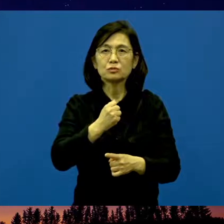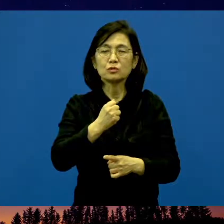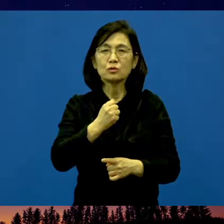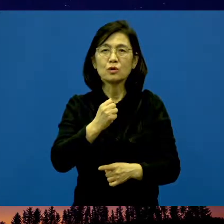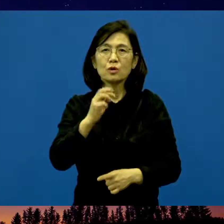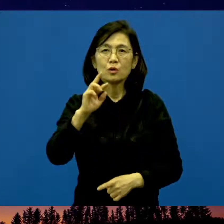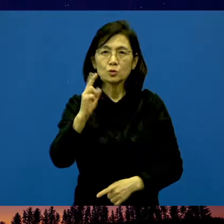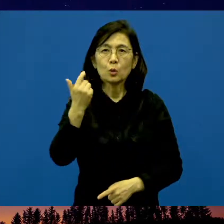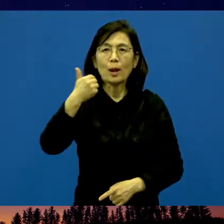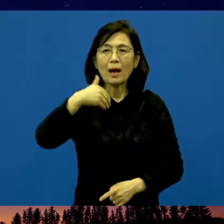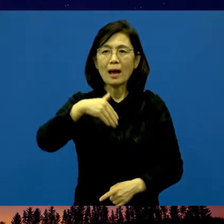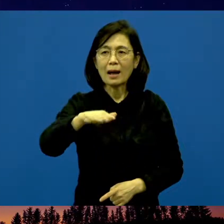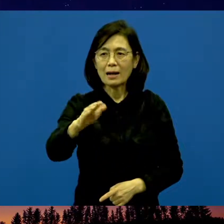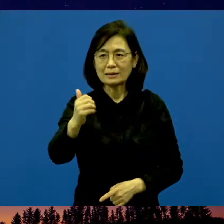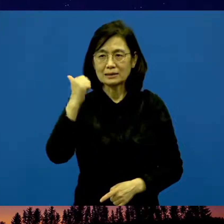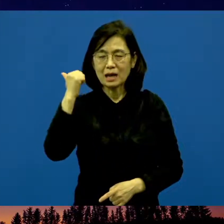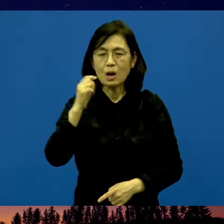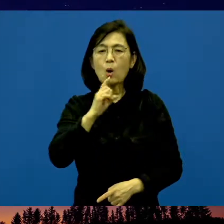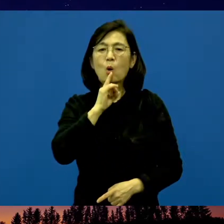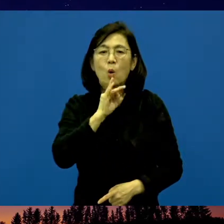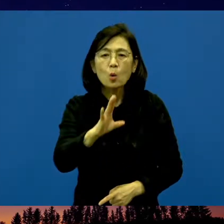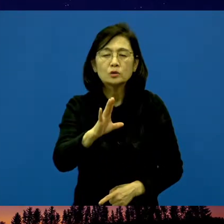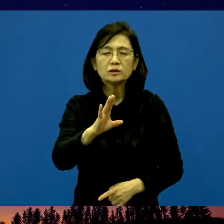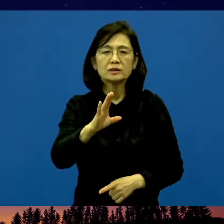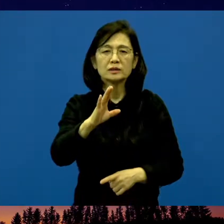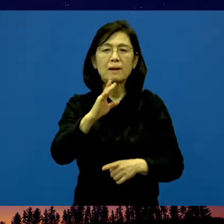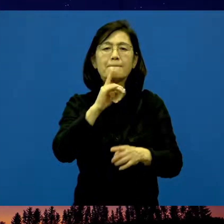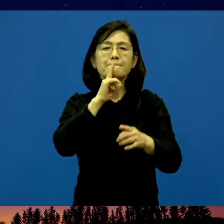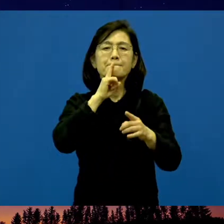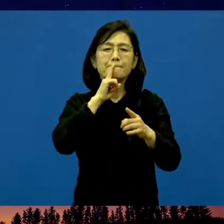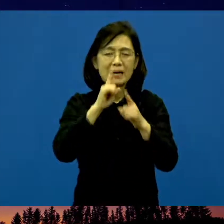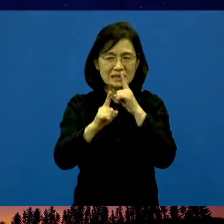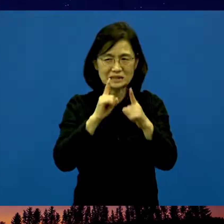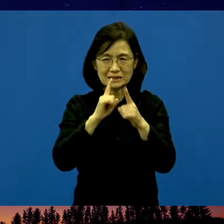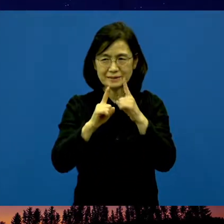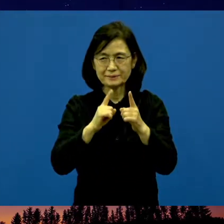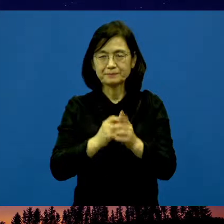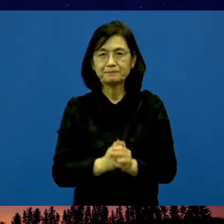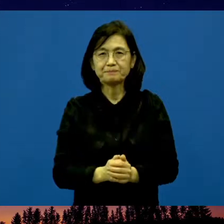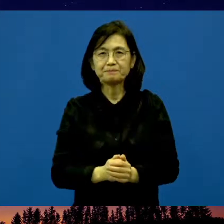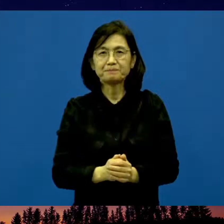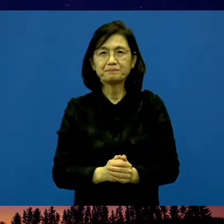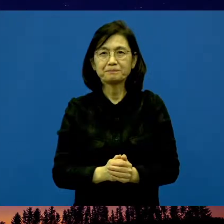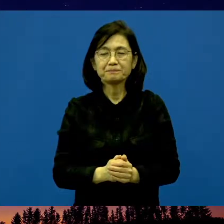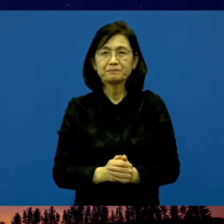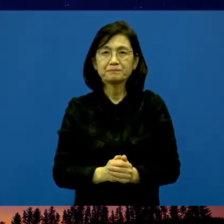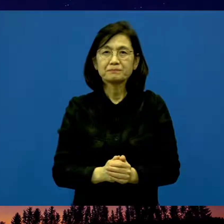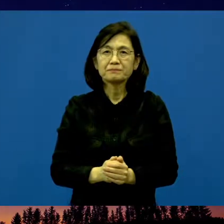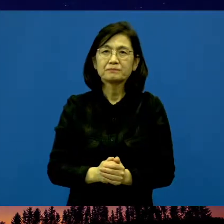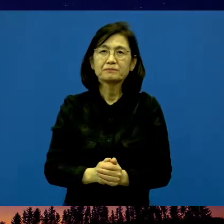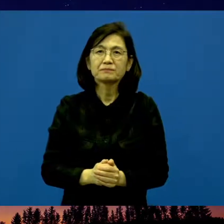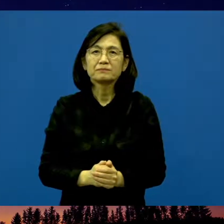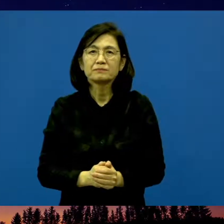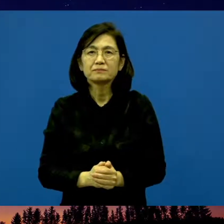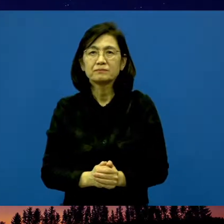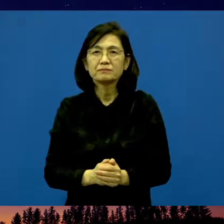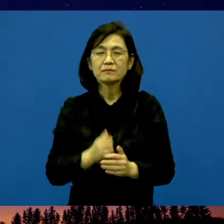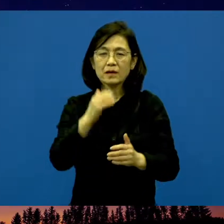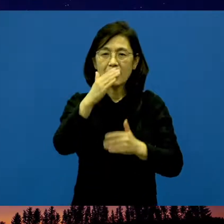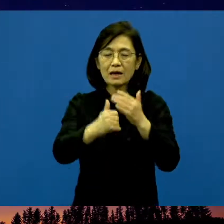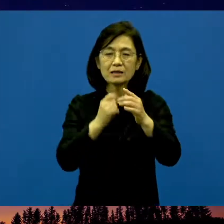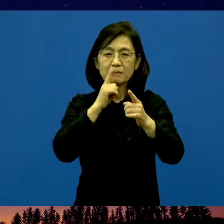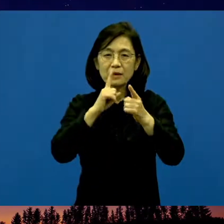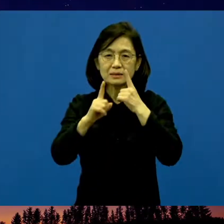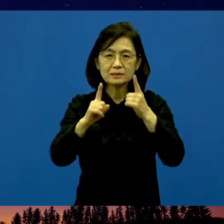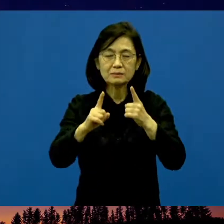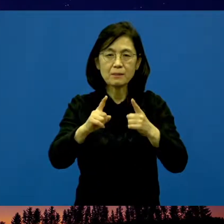말씀, 오직 말씀. 이런 말씀으로 돌아간다는 것은 무엇을 의미하는 것입니까? 물론 말씀을 바로